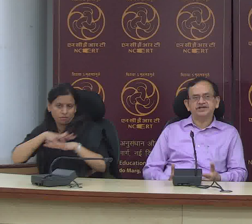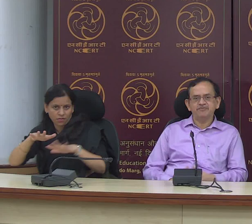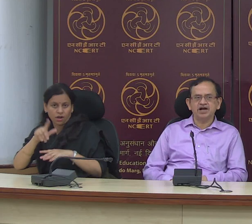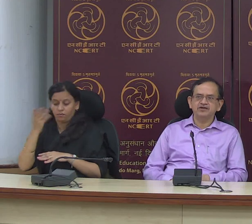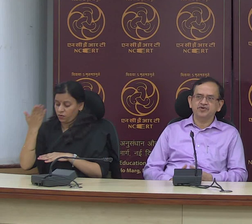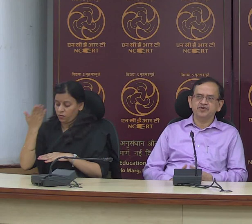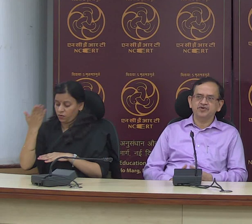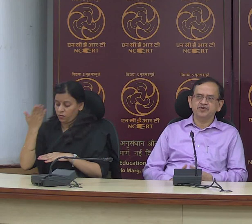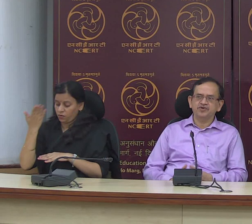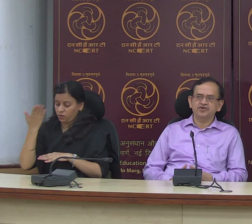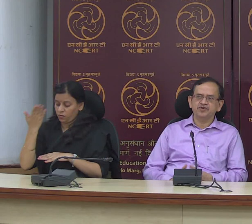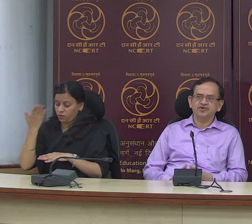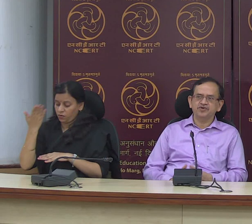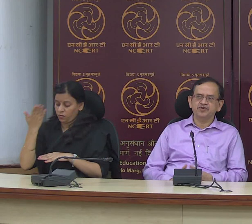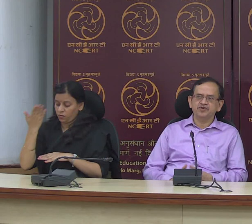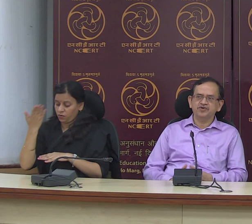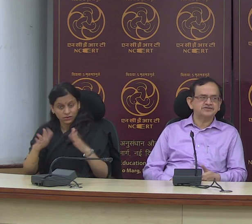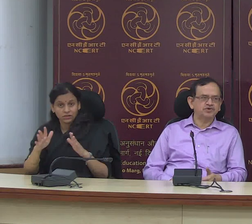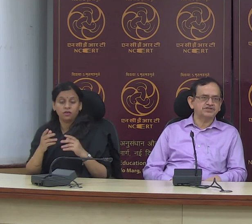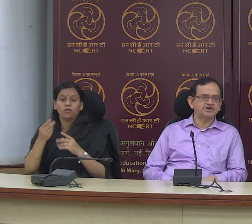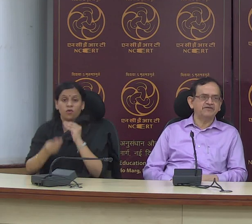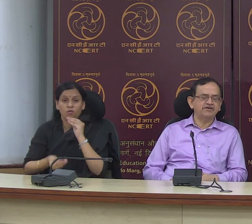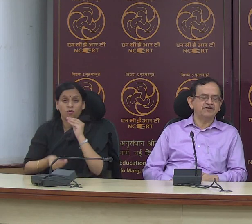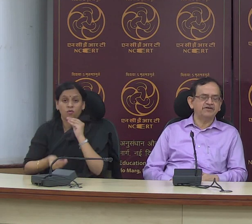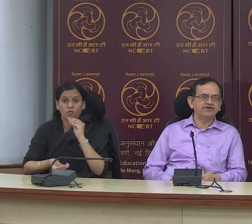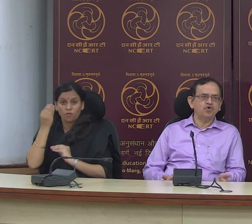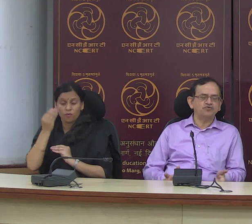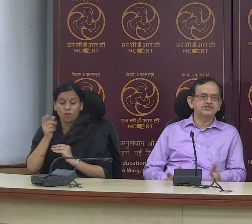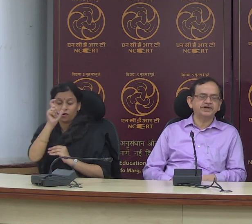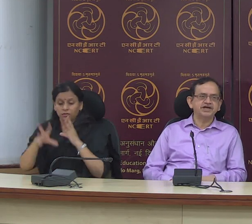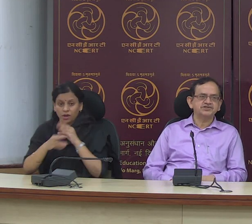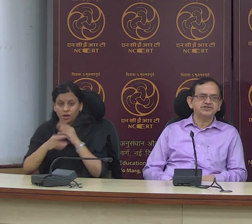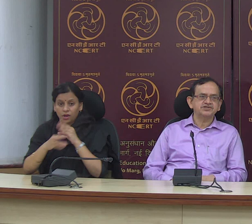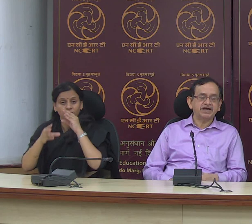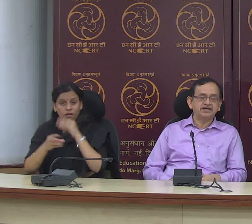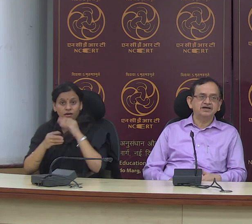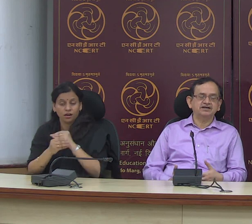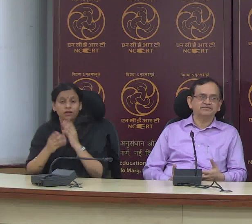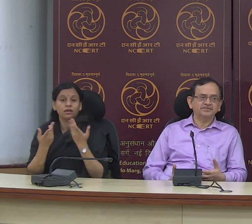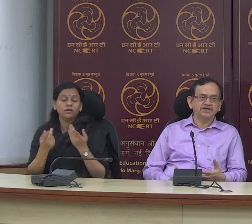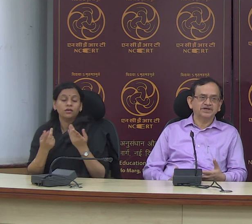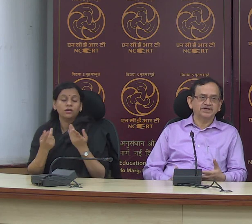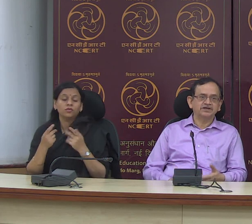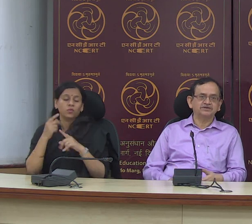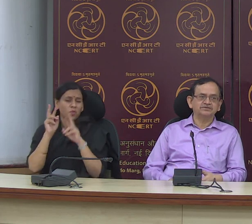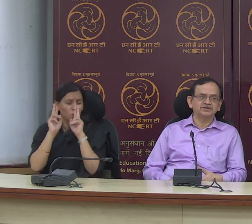ऑन द डिमांड फ्रॉम वेरियस स्टेक होल्डर्स वी विल एक्सप्लोर द पॉसिबिलिटी ऑफ हैविंग मोर वर्ड्स टू इट, सो दैट